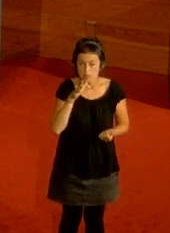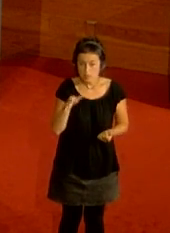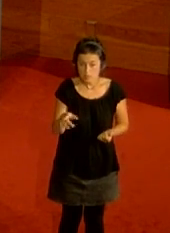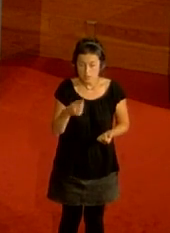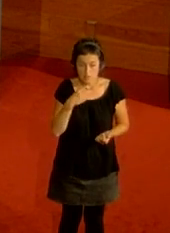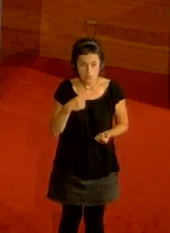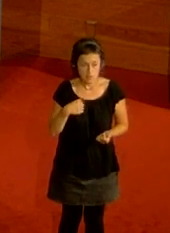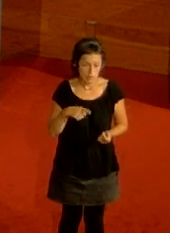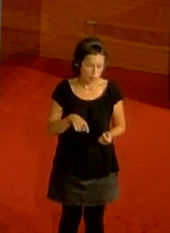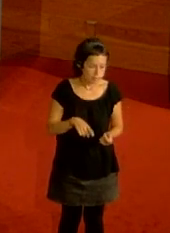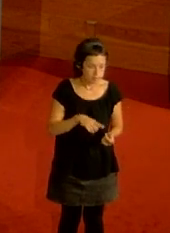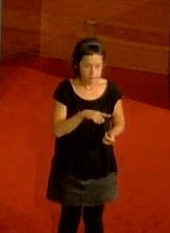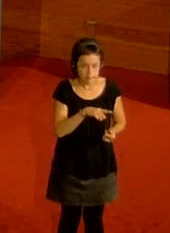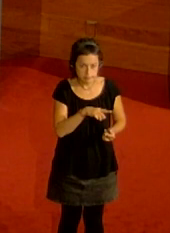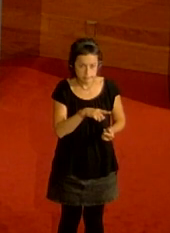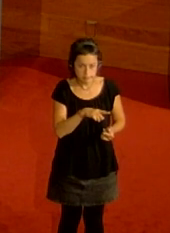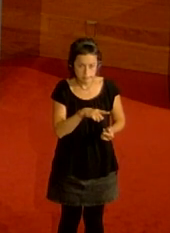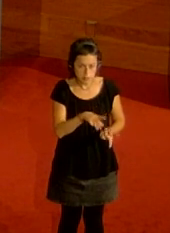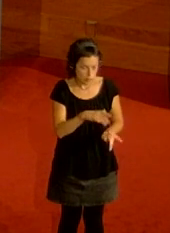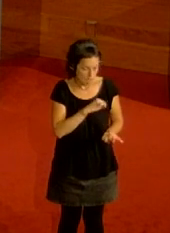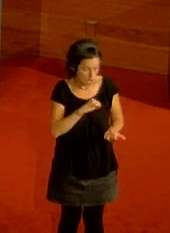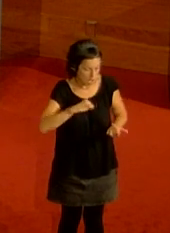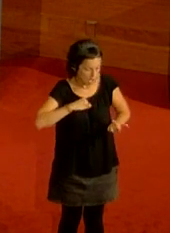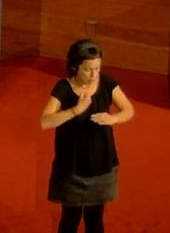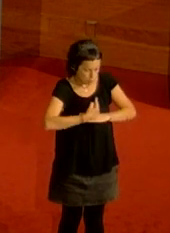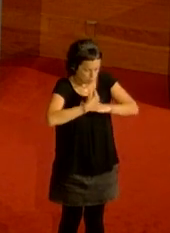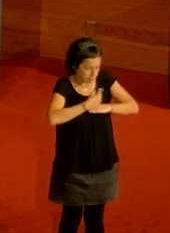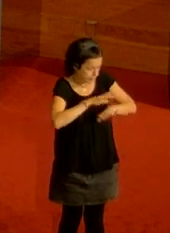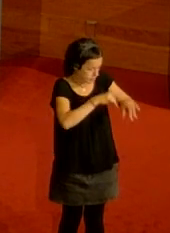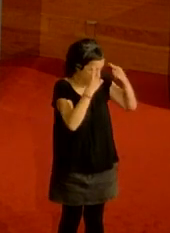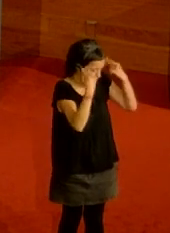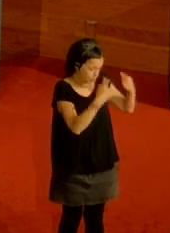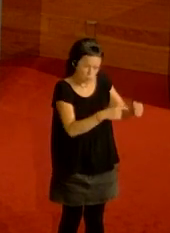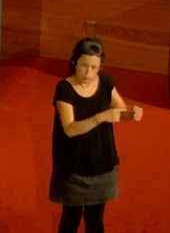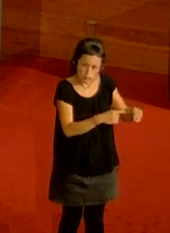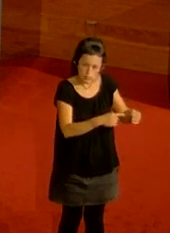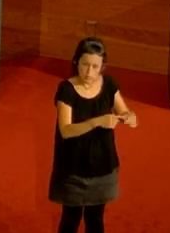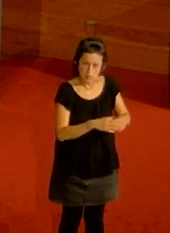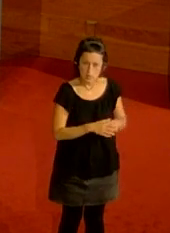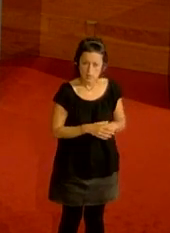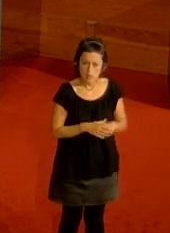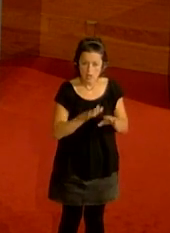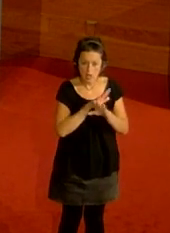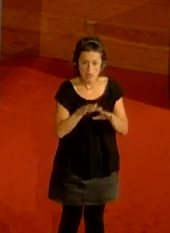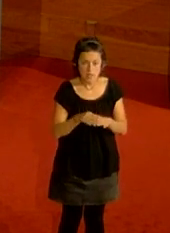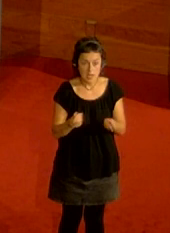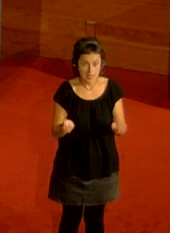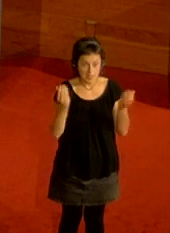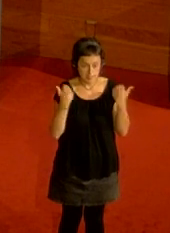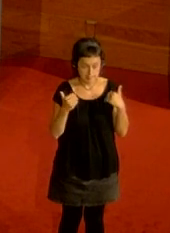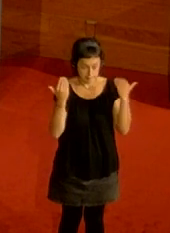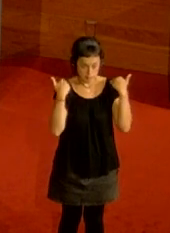hiperproducciones de esa autoexplotación se digamos se se se responsabiliza a los a los trabajadores